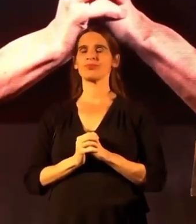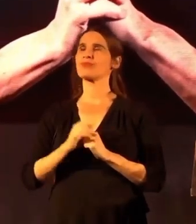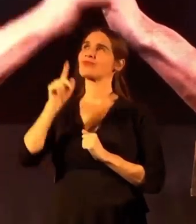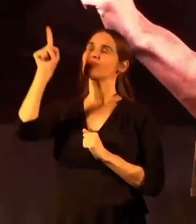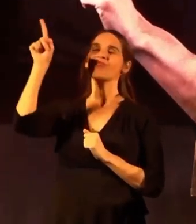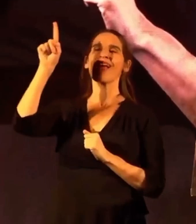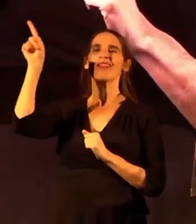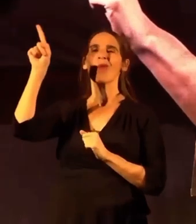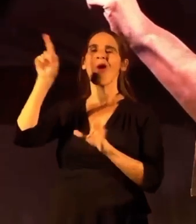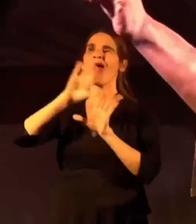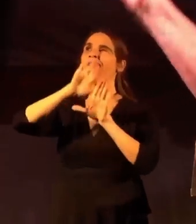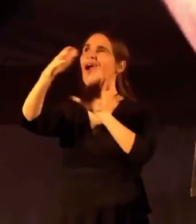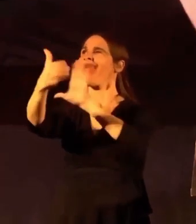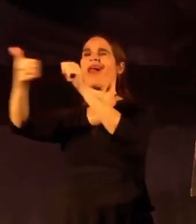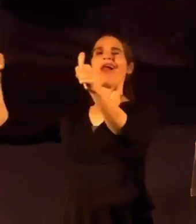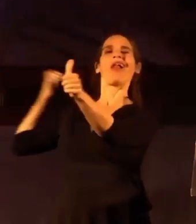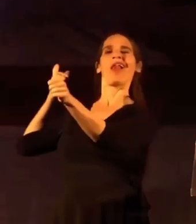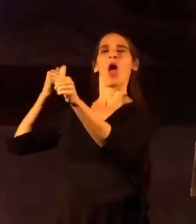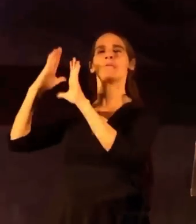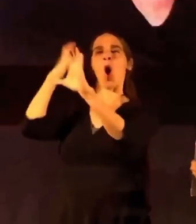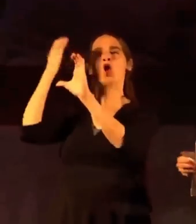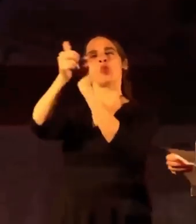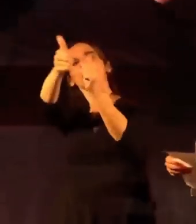ולא תשימו אותנו מאחור באוטובוס.